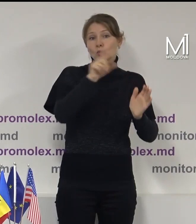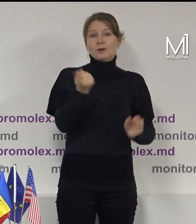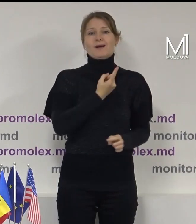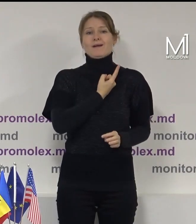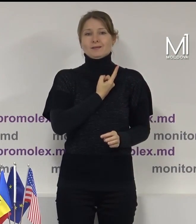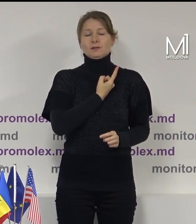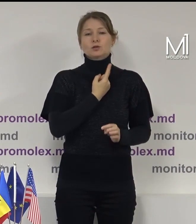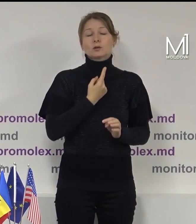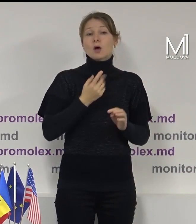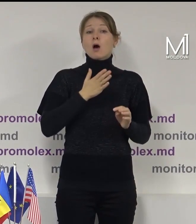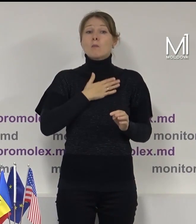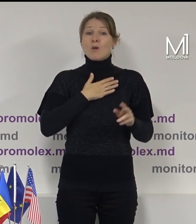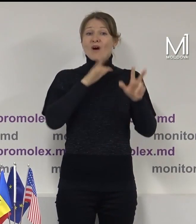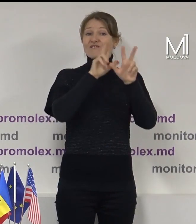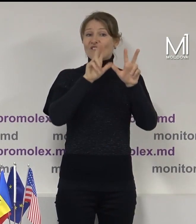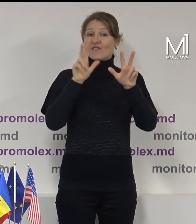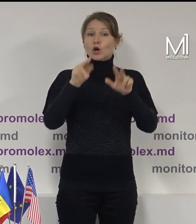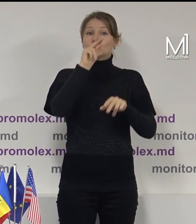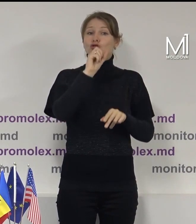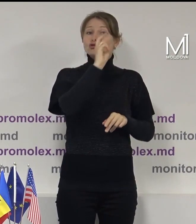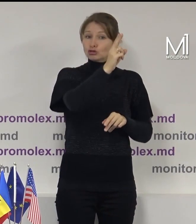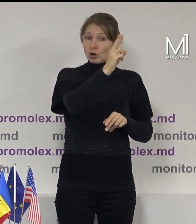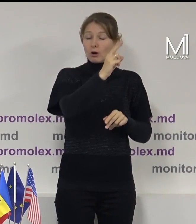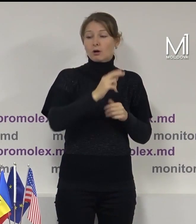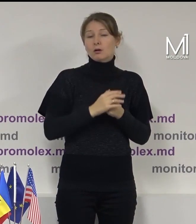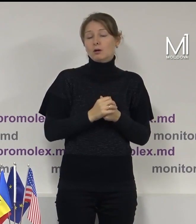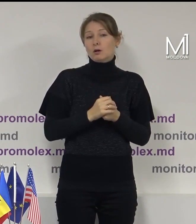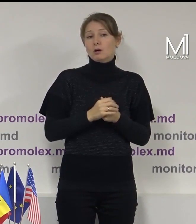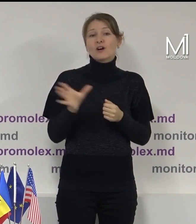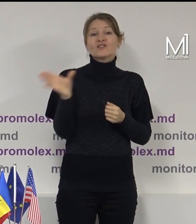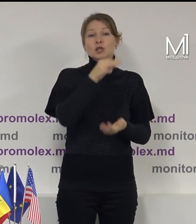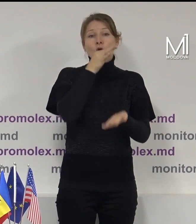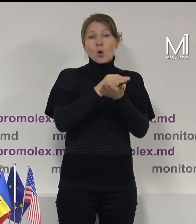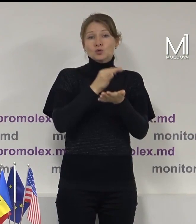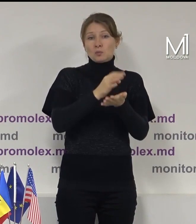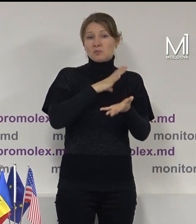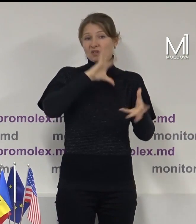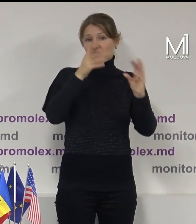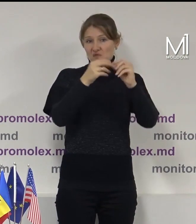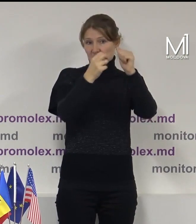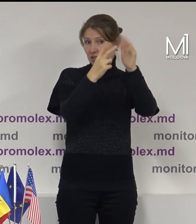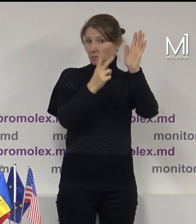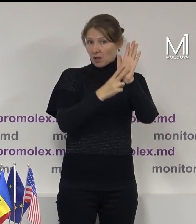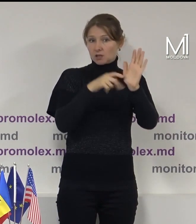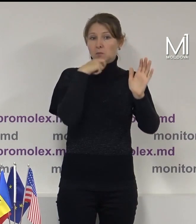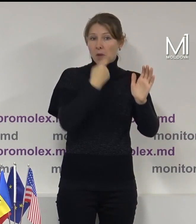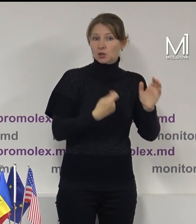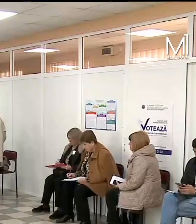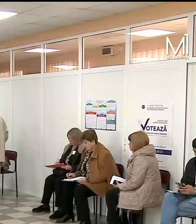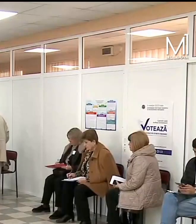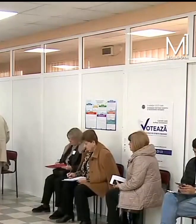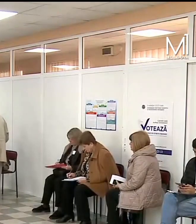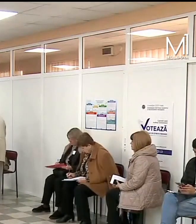Potrivit paginile oficiale a CEC, raportele financiare au fost prezentate de 17 partide politice și 3 candidați